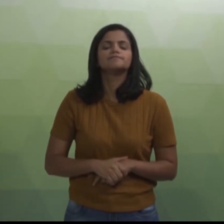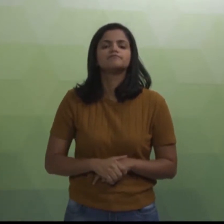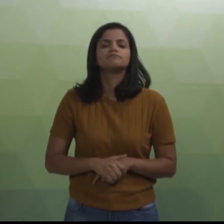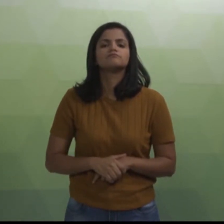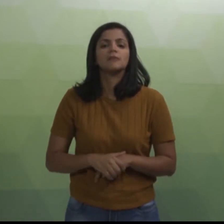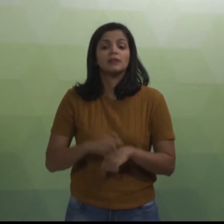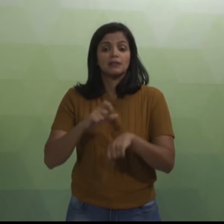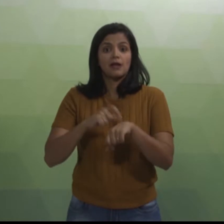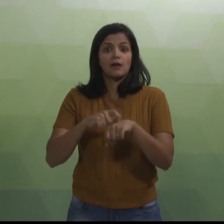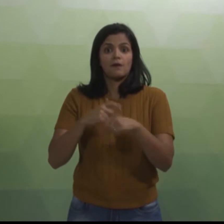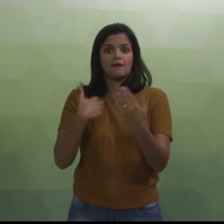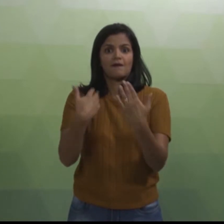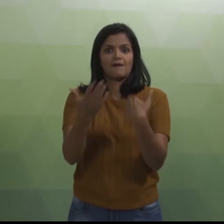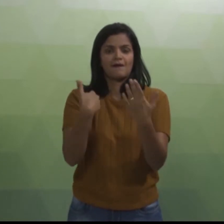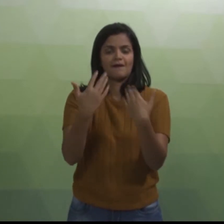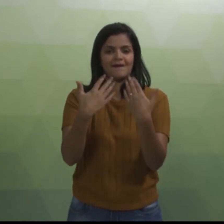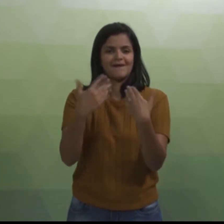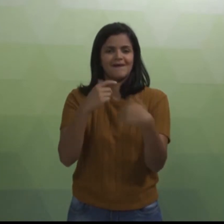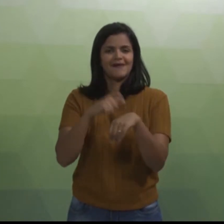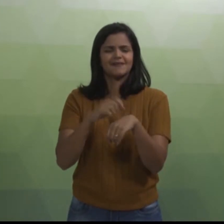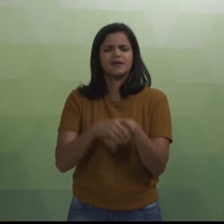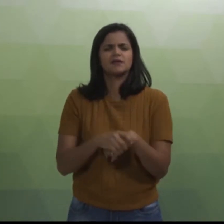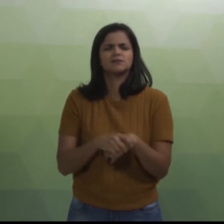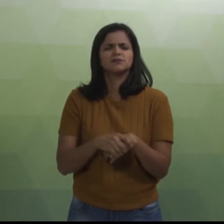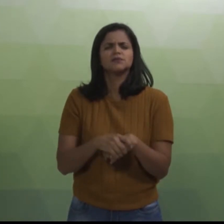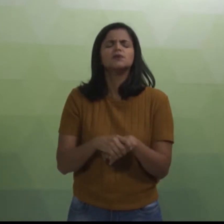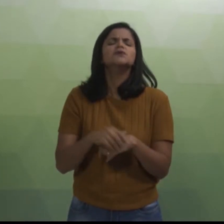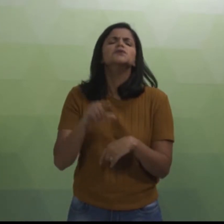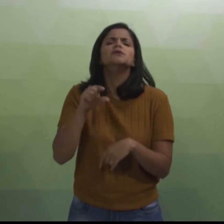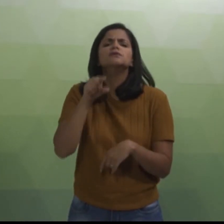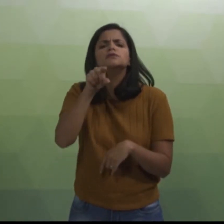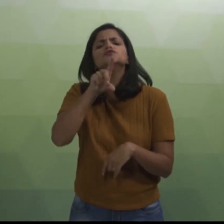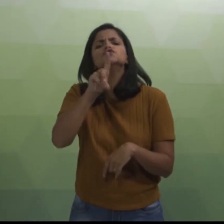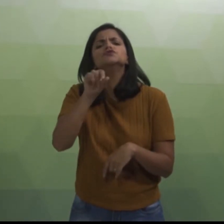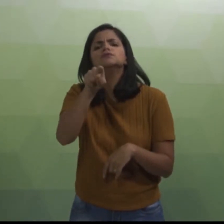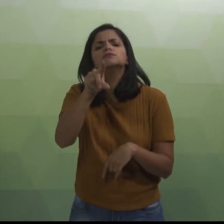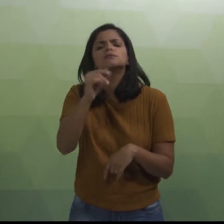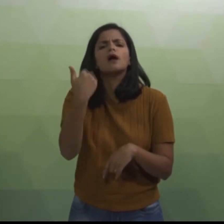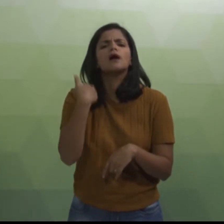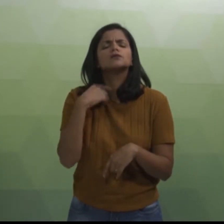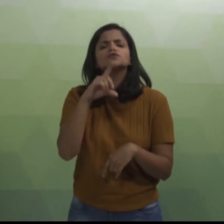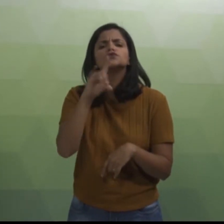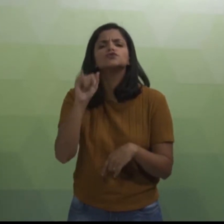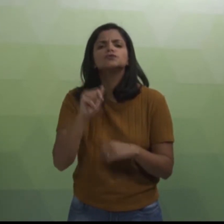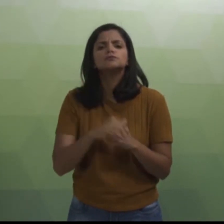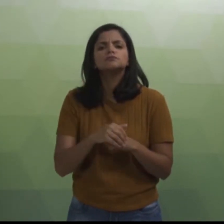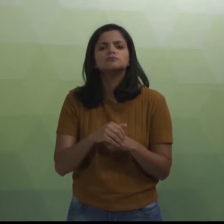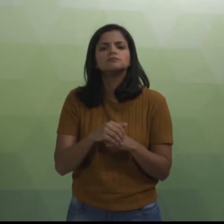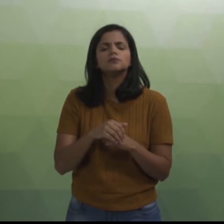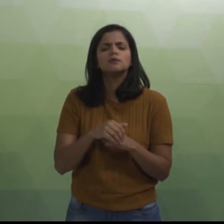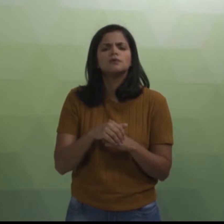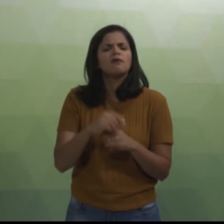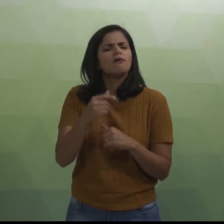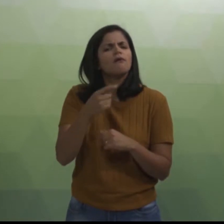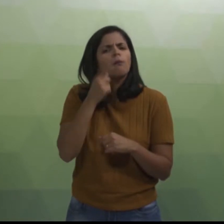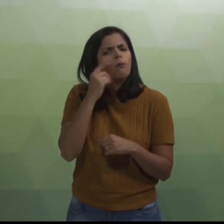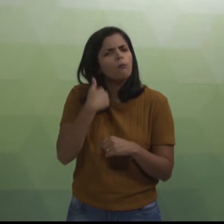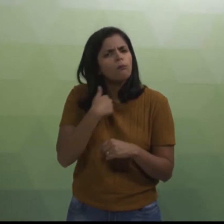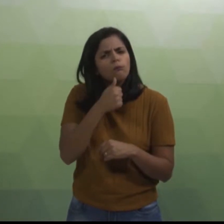Você. Veja outro exemplo. No momento da conversação, que dia?